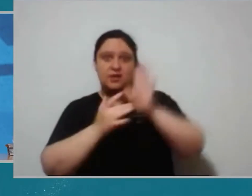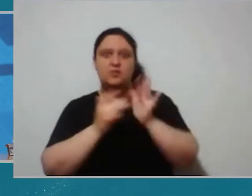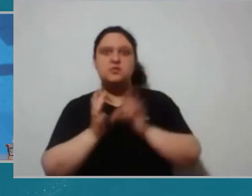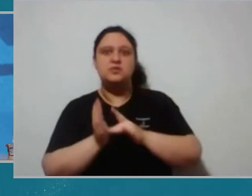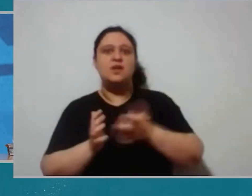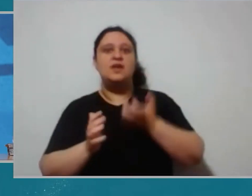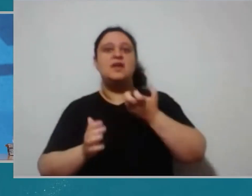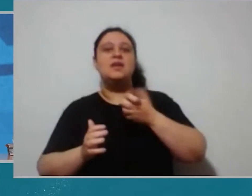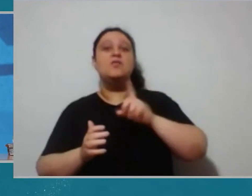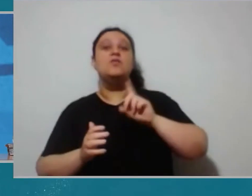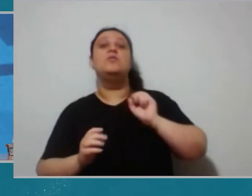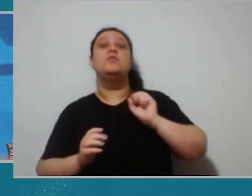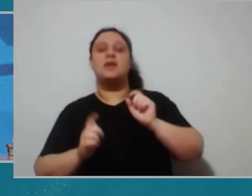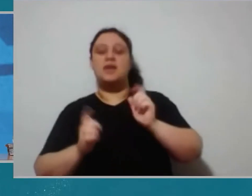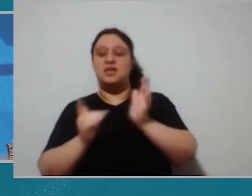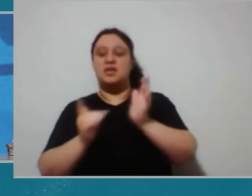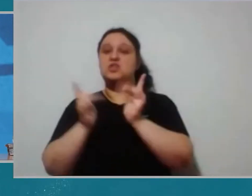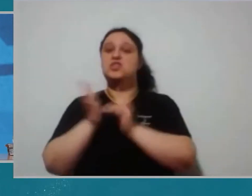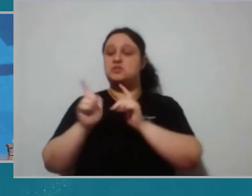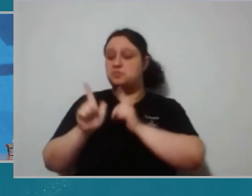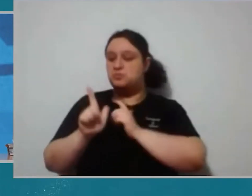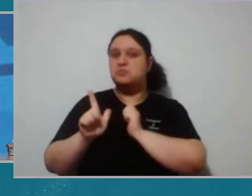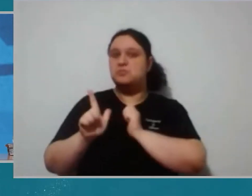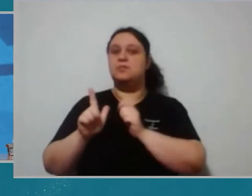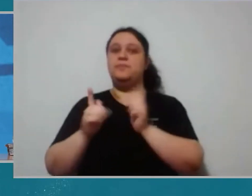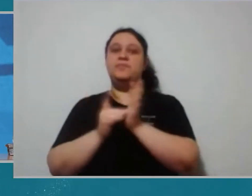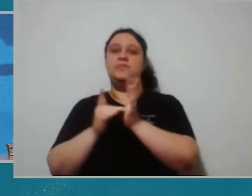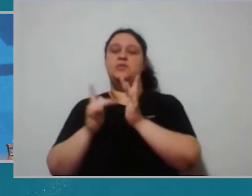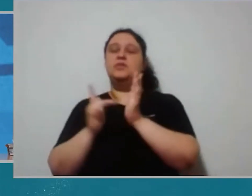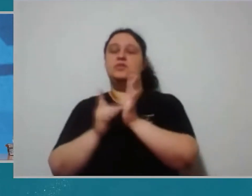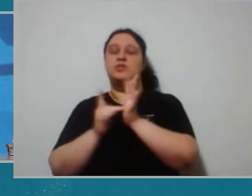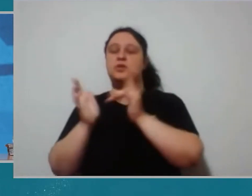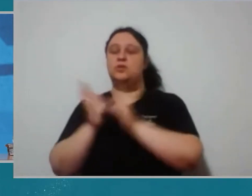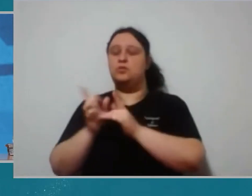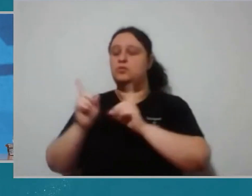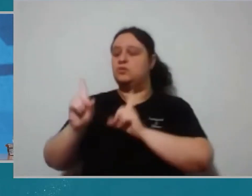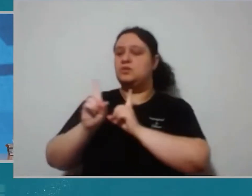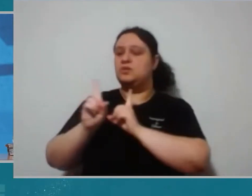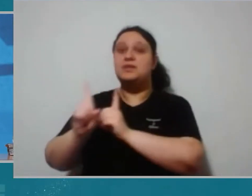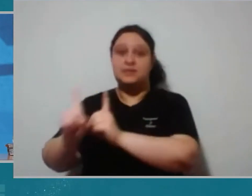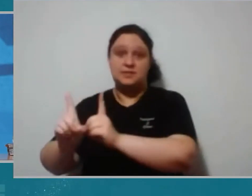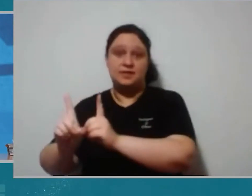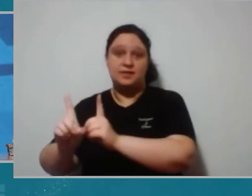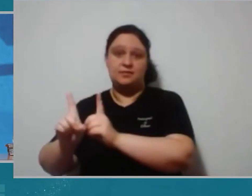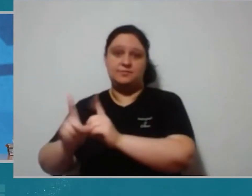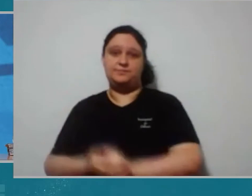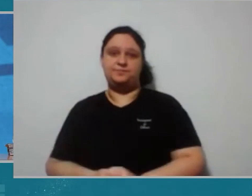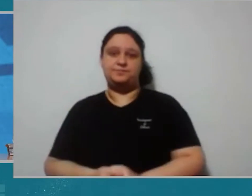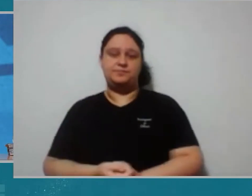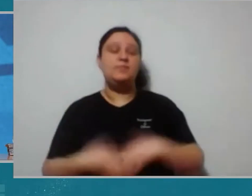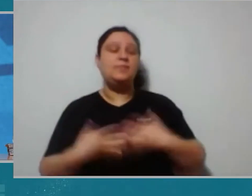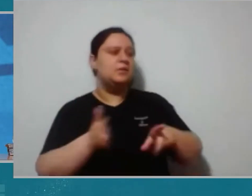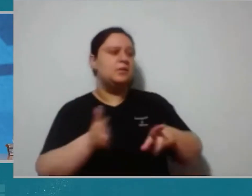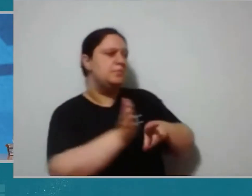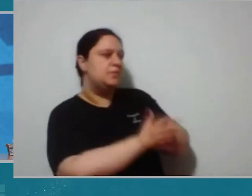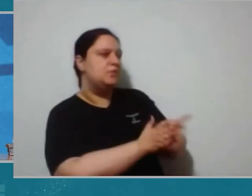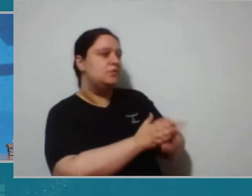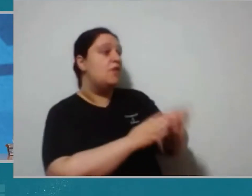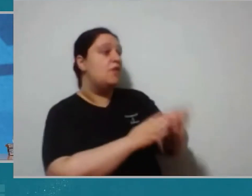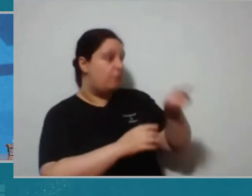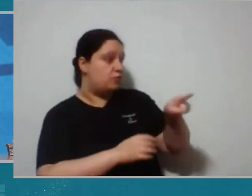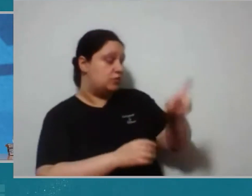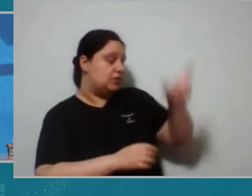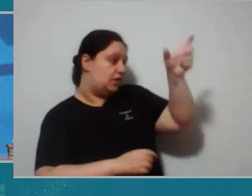Senhor até o fim. E aquele disse: És tu aquele que estava para vir? Ou havemos de esperar